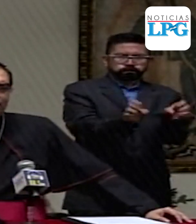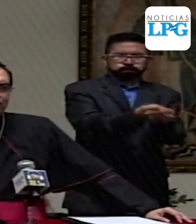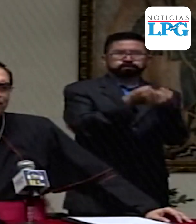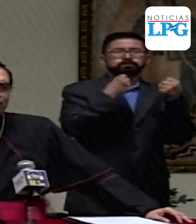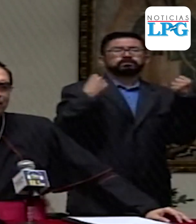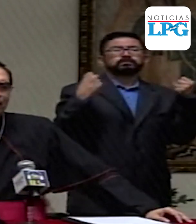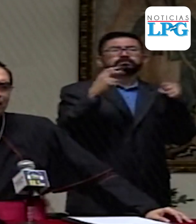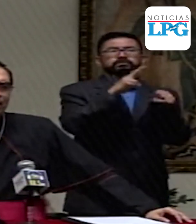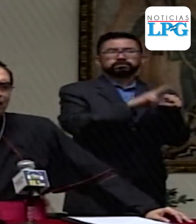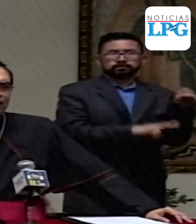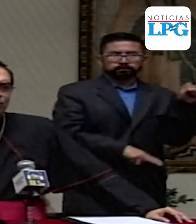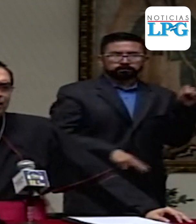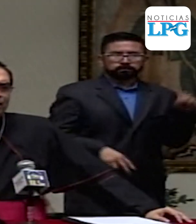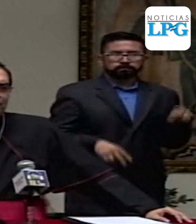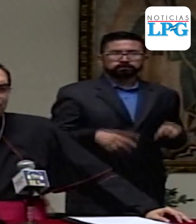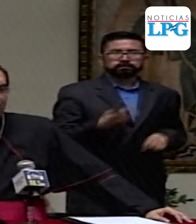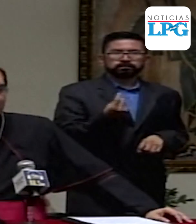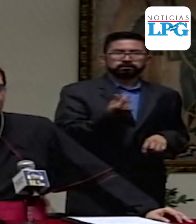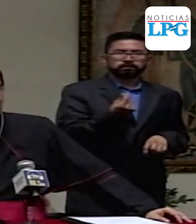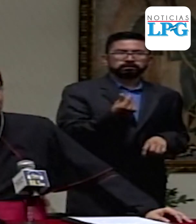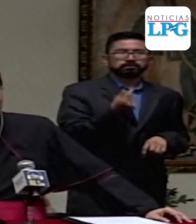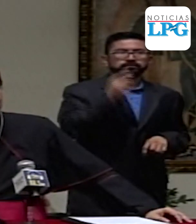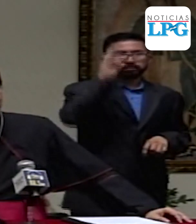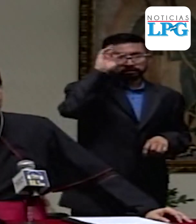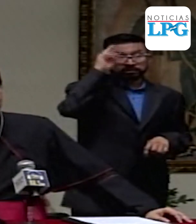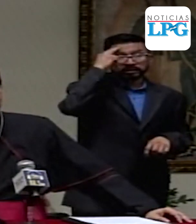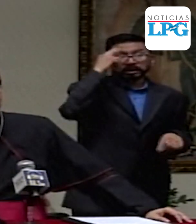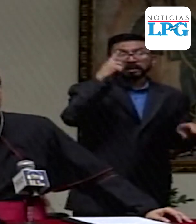el porcentaje. Eso en 10 mil millones,